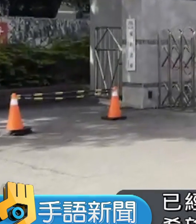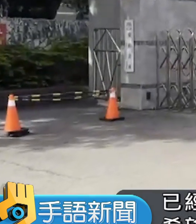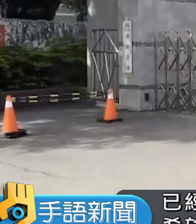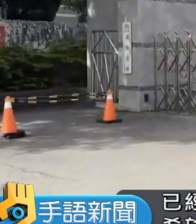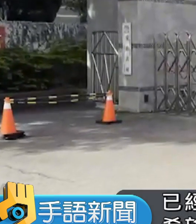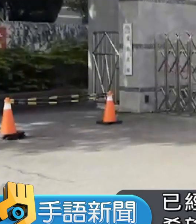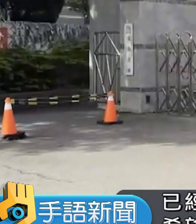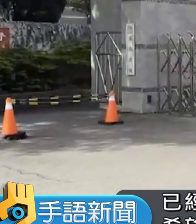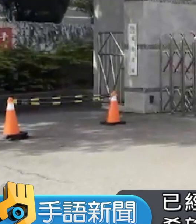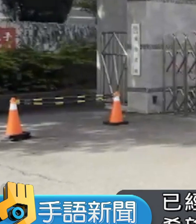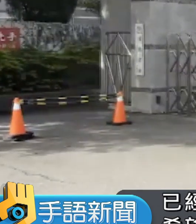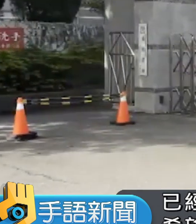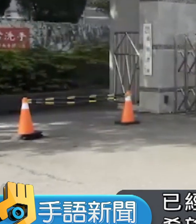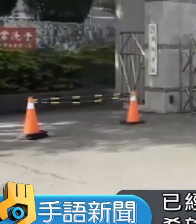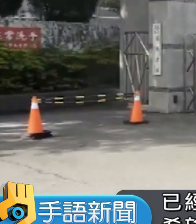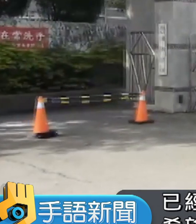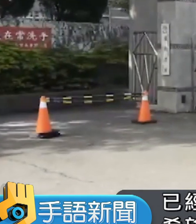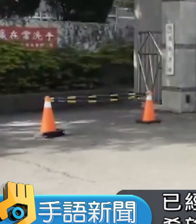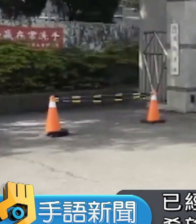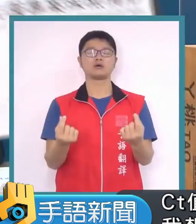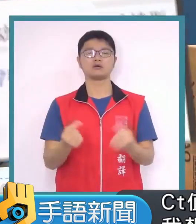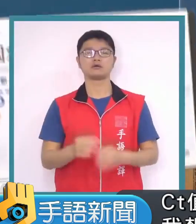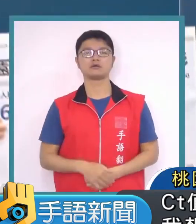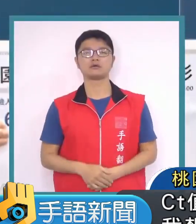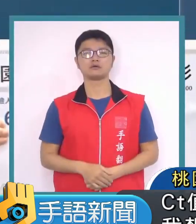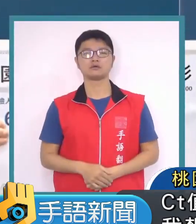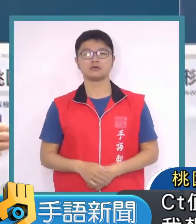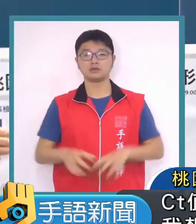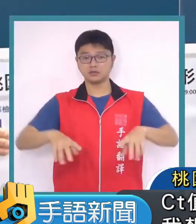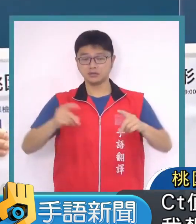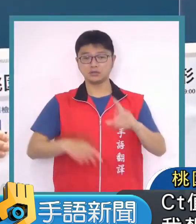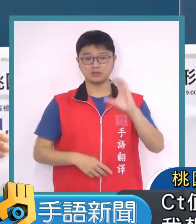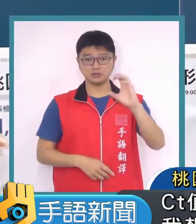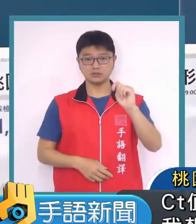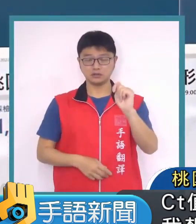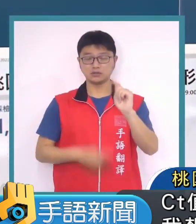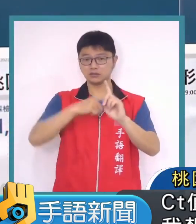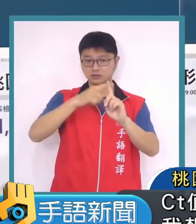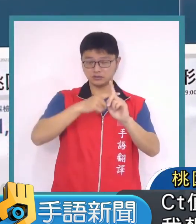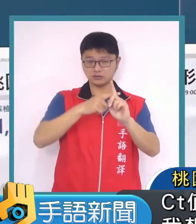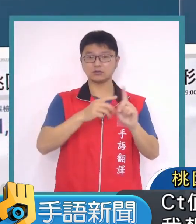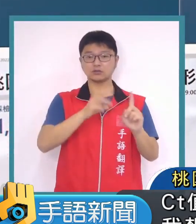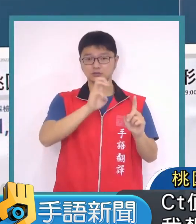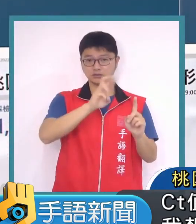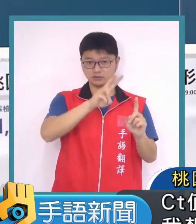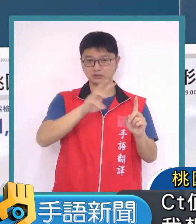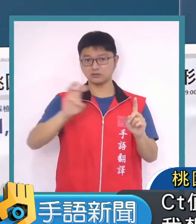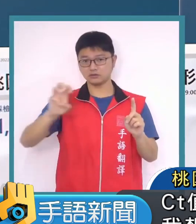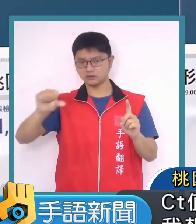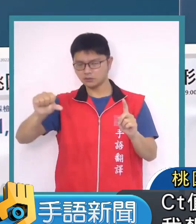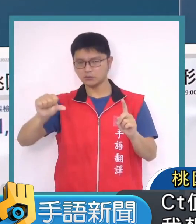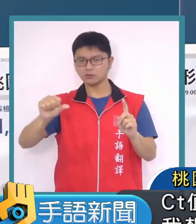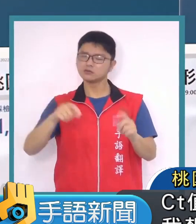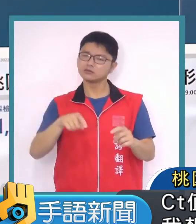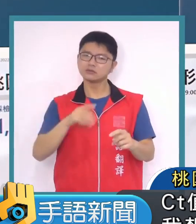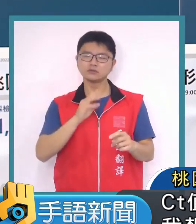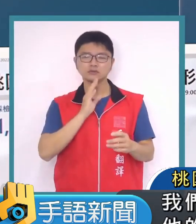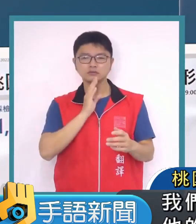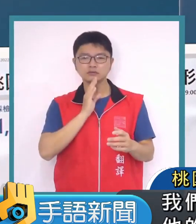验抗体，希望能厘清感染源。 CT 值是一个是32，一个35，那我想这个是不是刚开始？结果不是哦，我